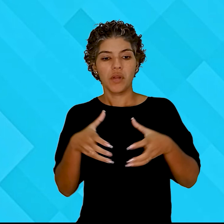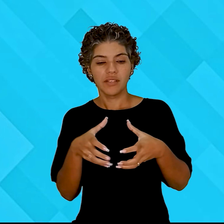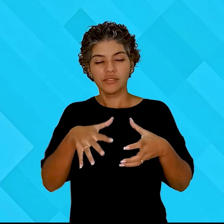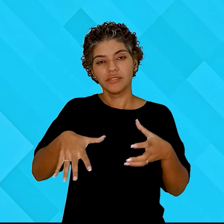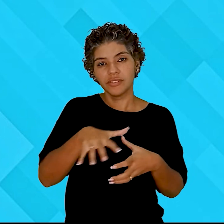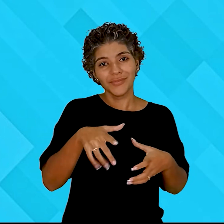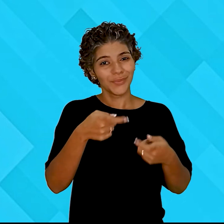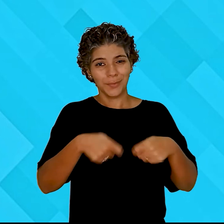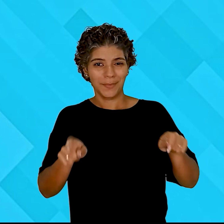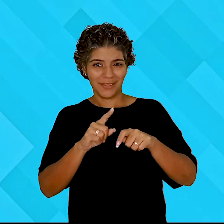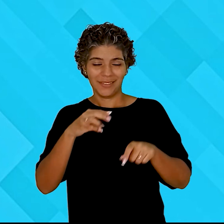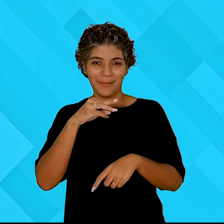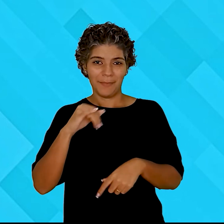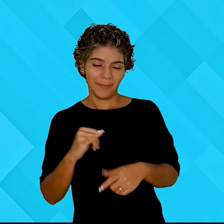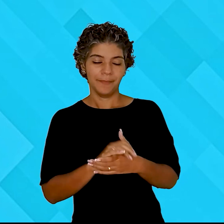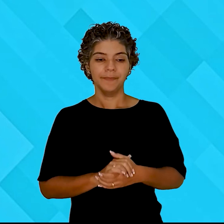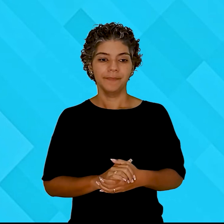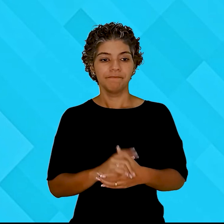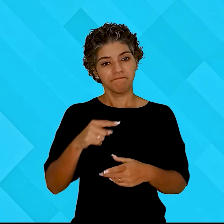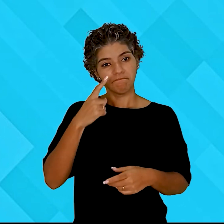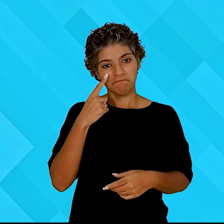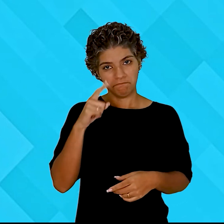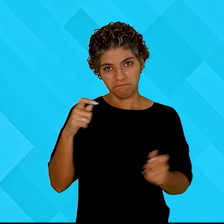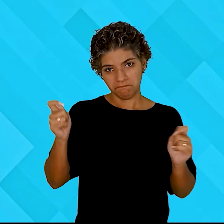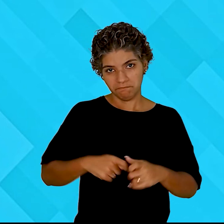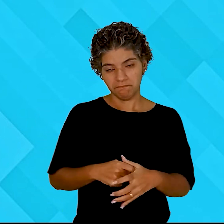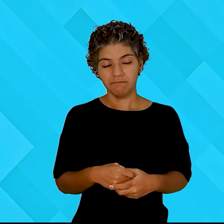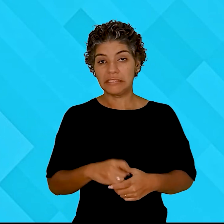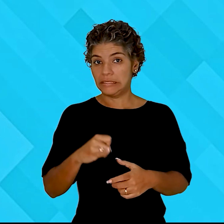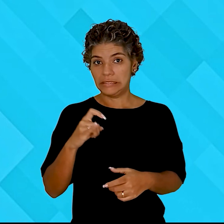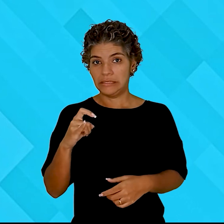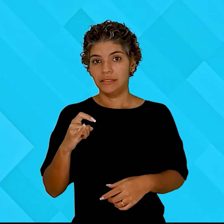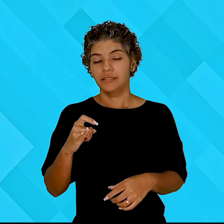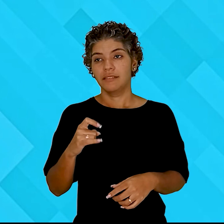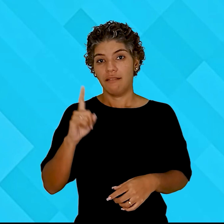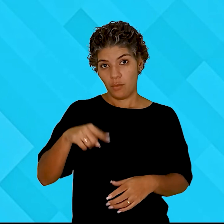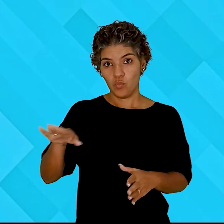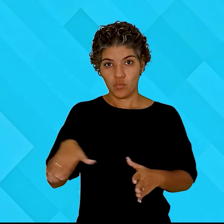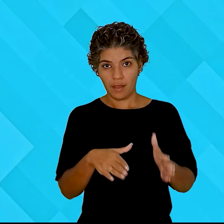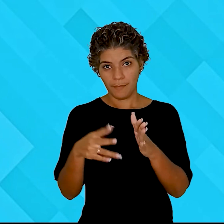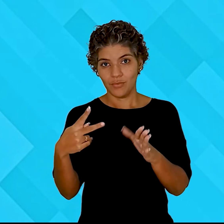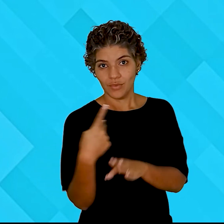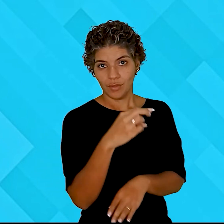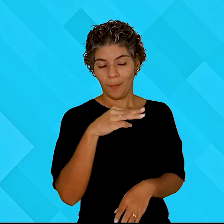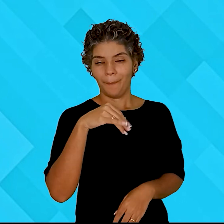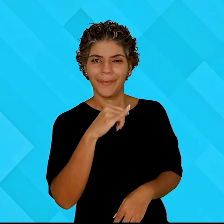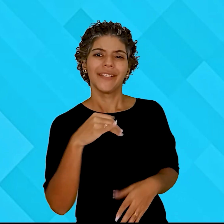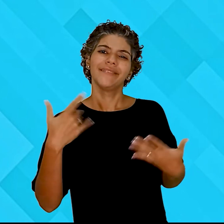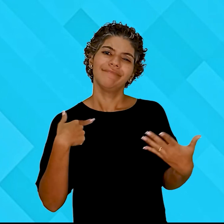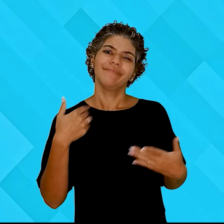fato é viável. Caso você entenda que, de fato, esse é um caminho, embora eu conheça todos os problemas e discuta os problemas que um